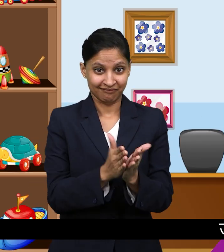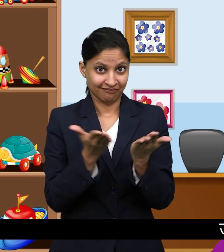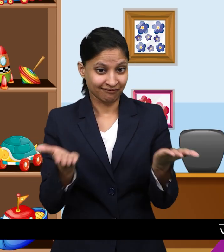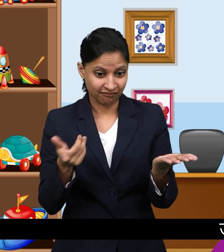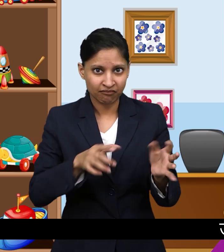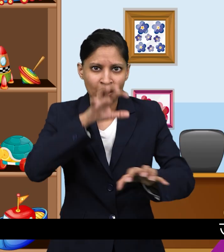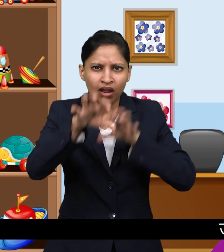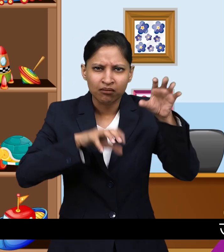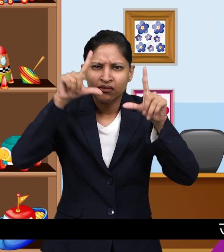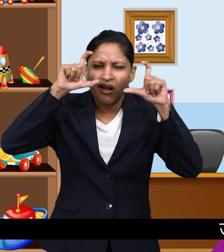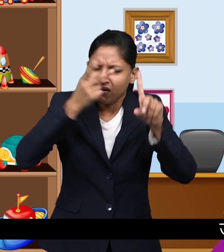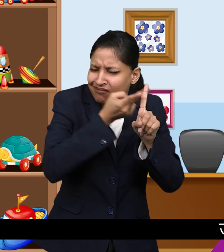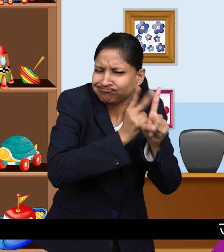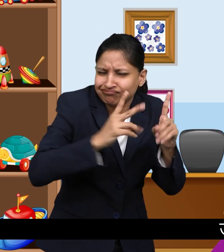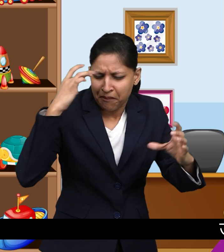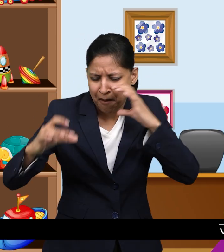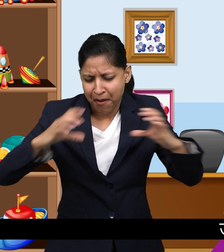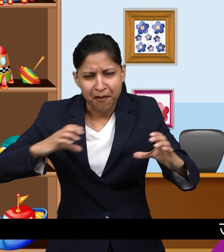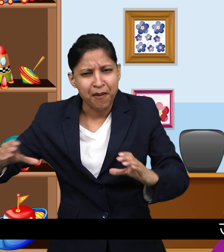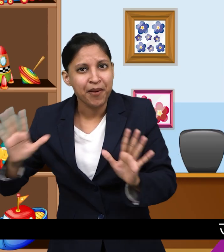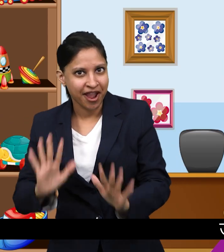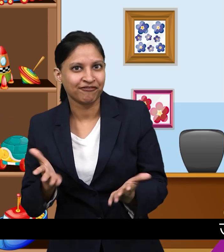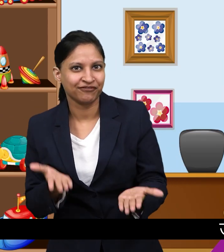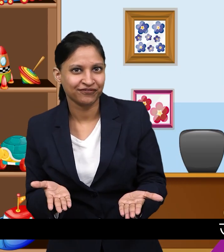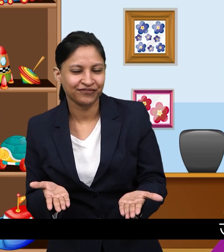उसमें जानवरों के चित्र थे।